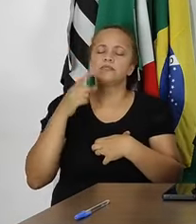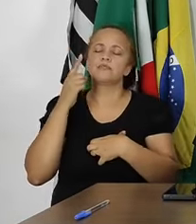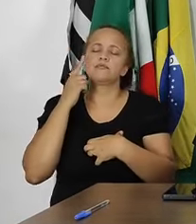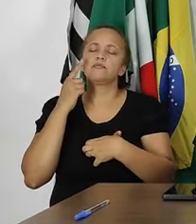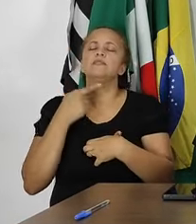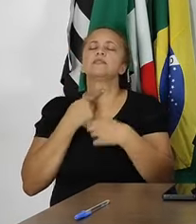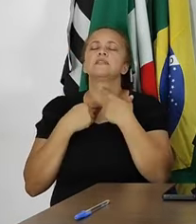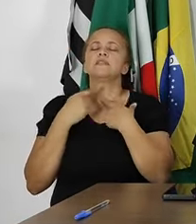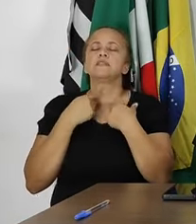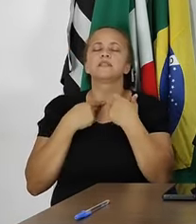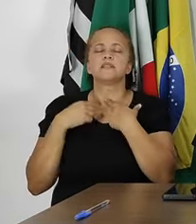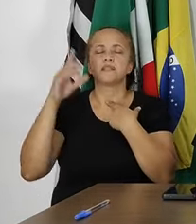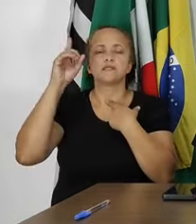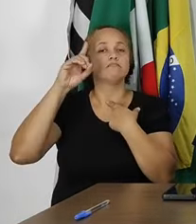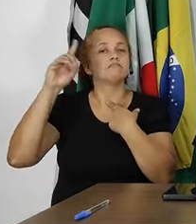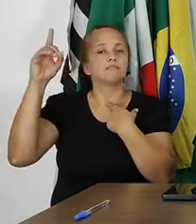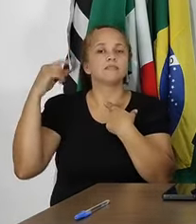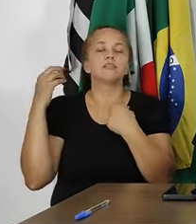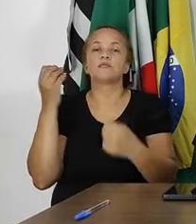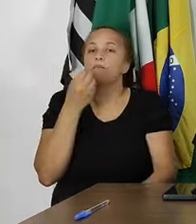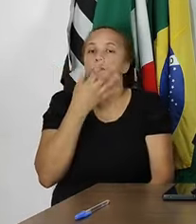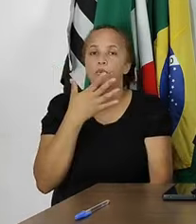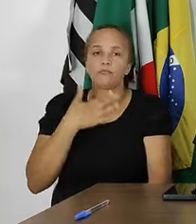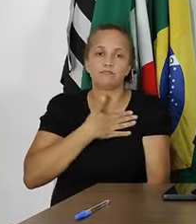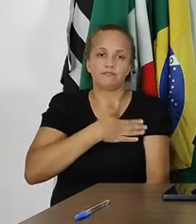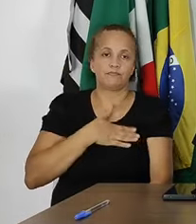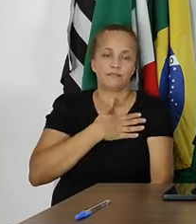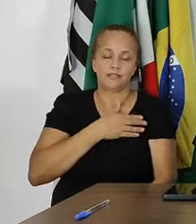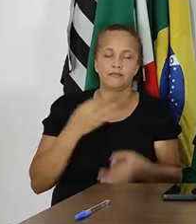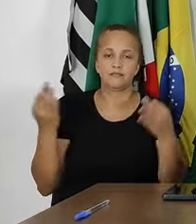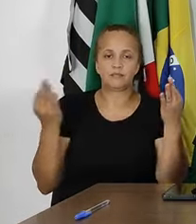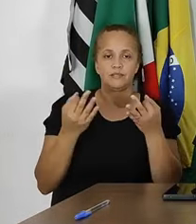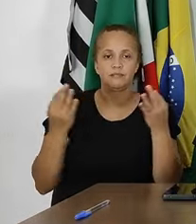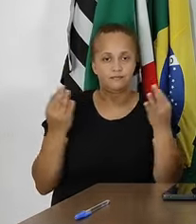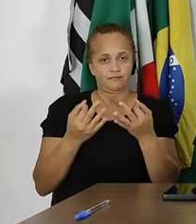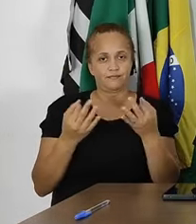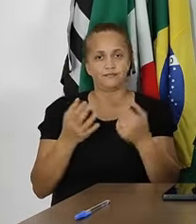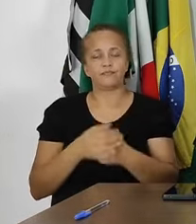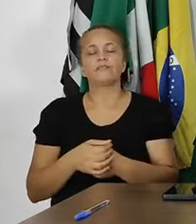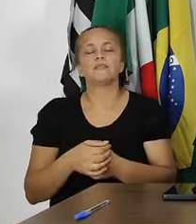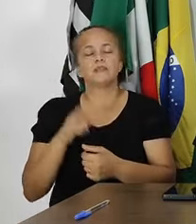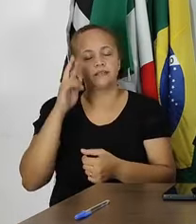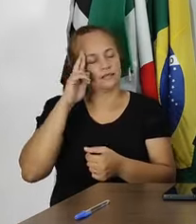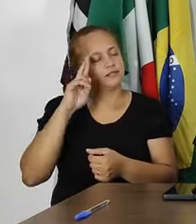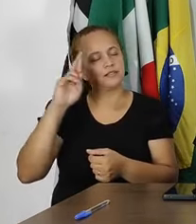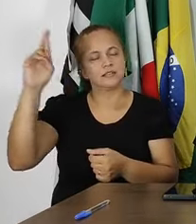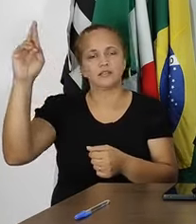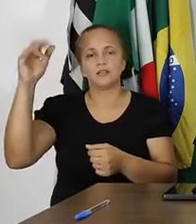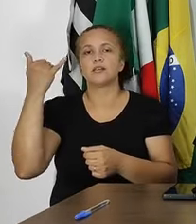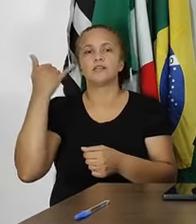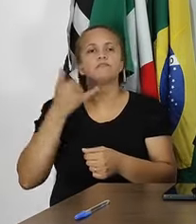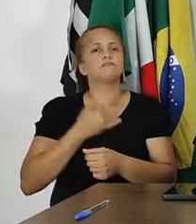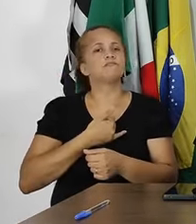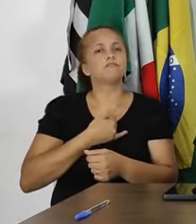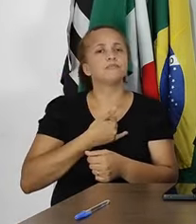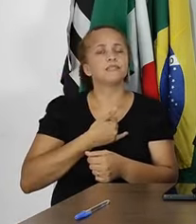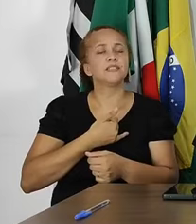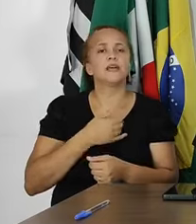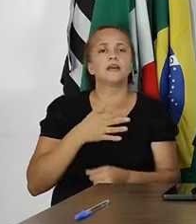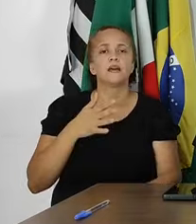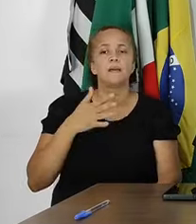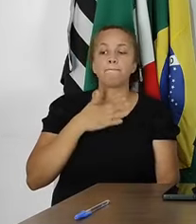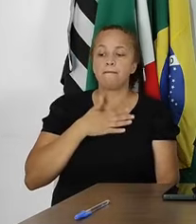boa, agradável e perfeita. Porque o Senhor diz para mim e para você: ei, os teus caminhos, os meus caminhos não são